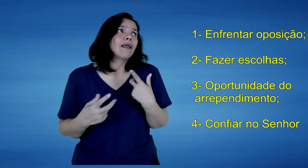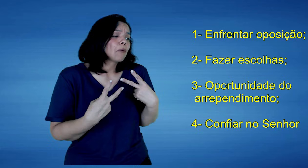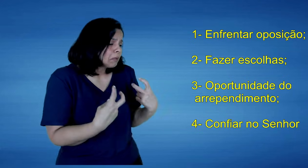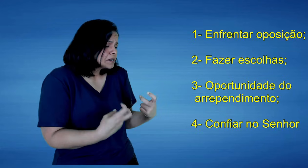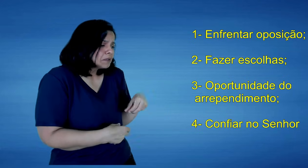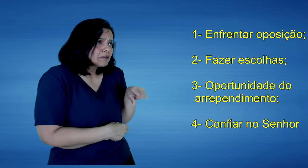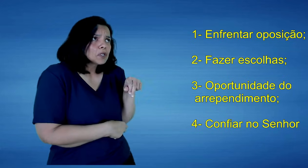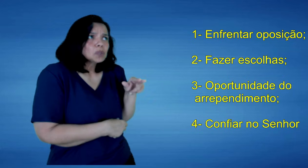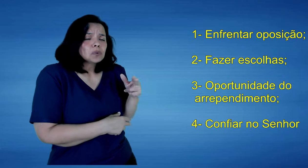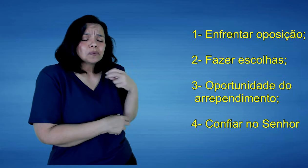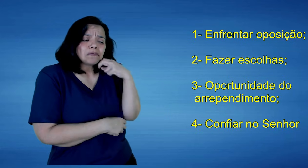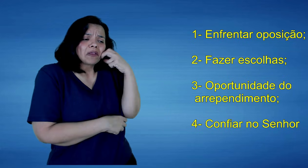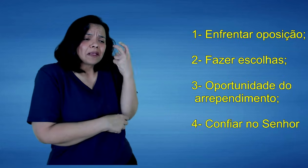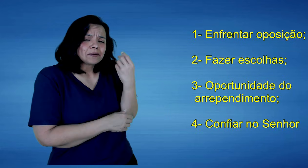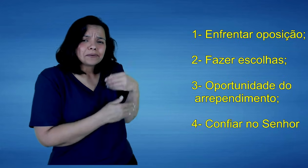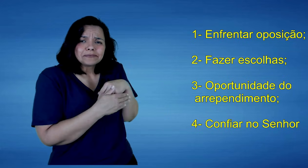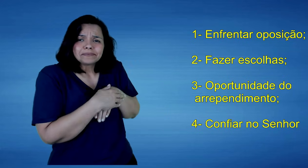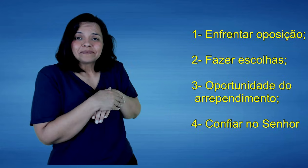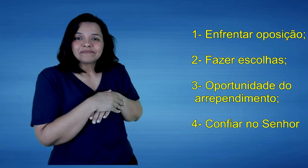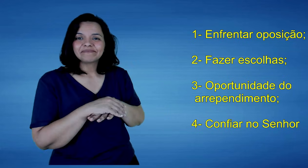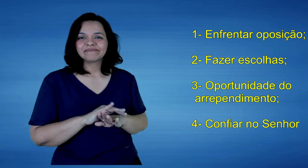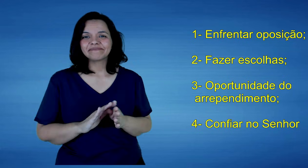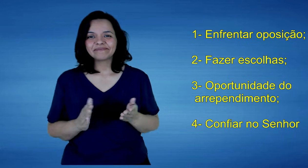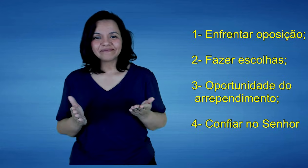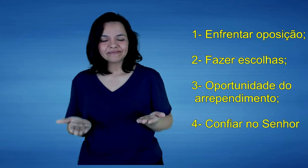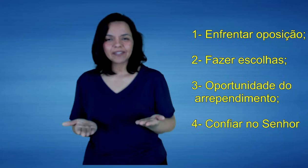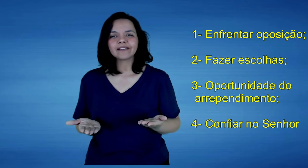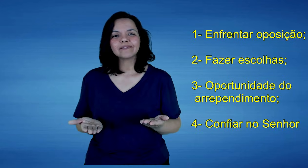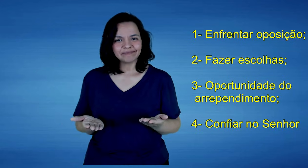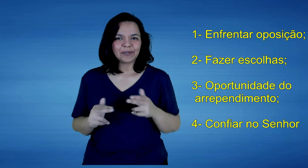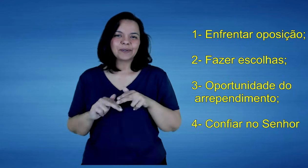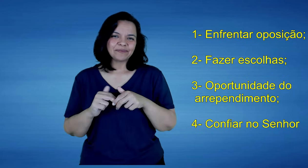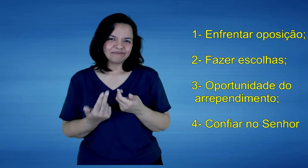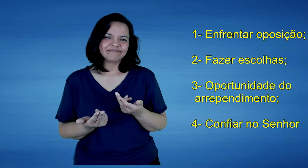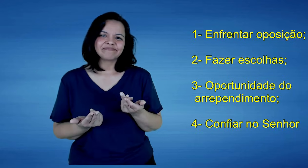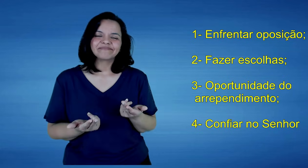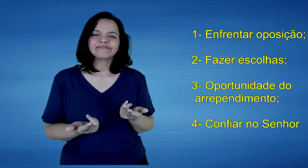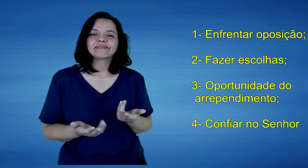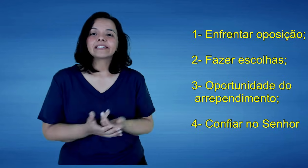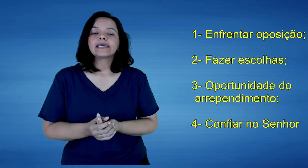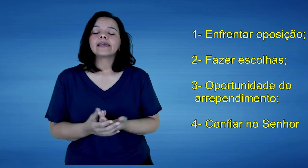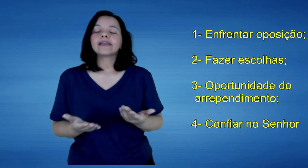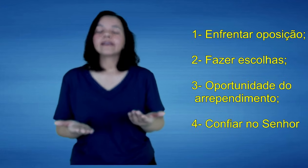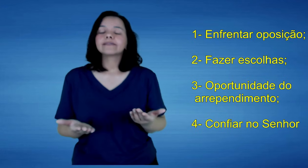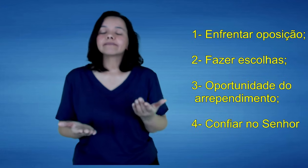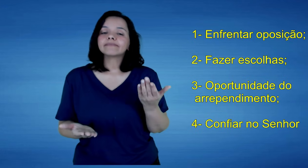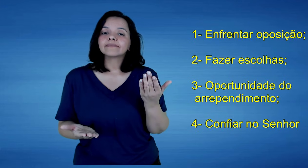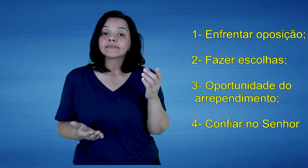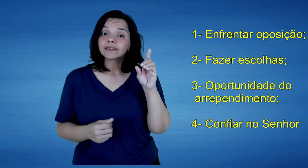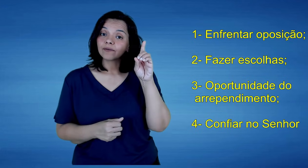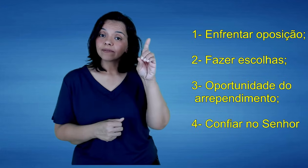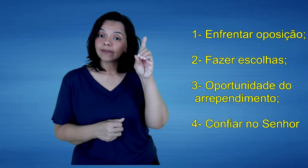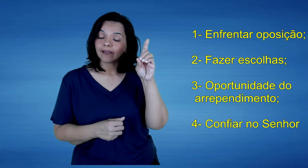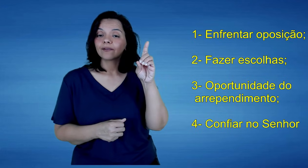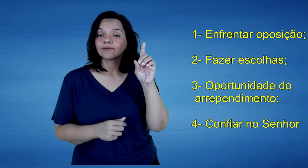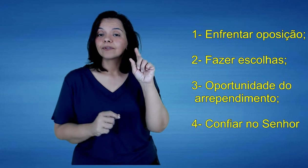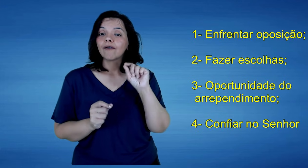perguntou, Adão, onde estás? Eu percebi que eu estava nu, por isso que eu me escondi, eu estava com vergonha.